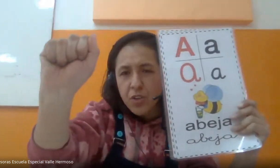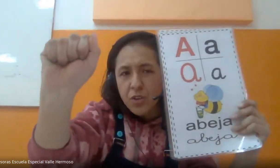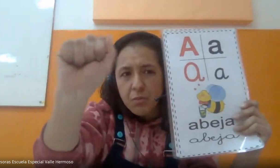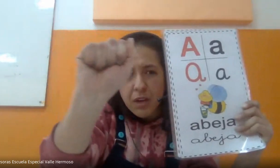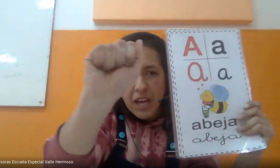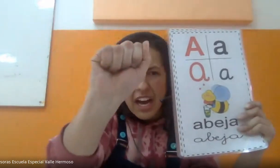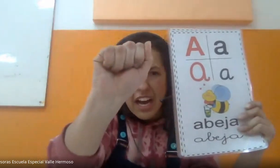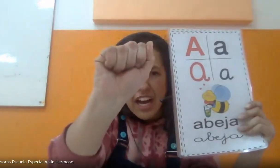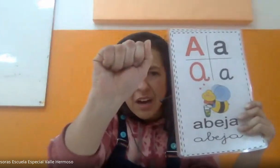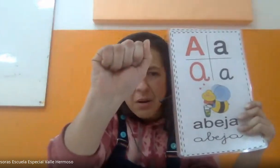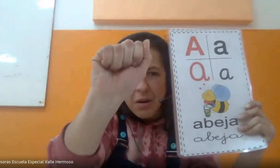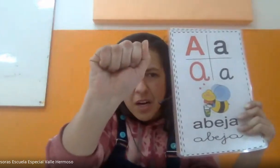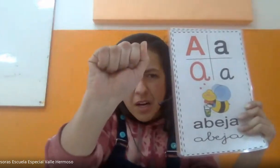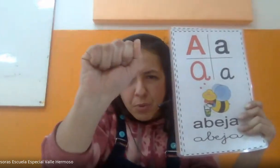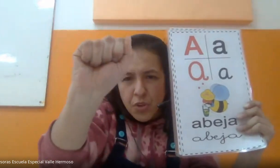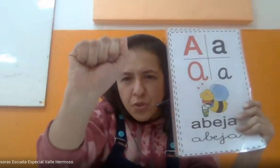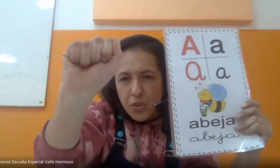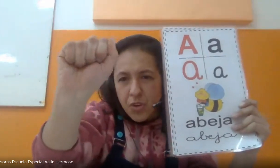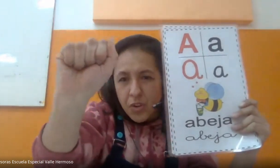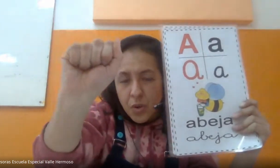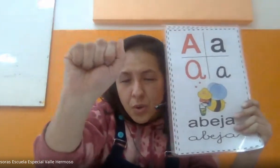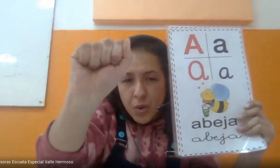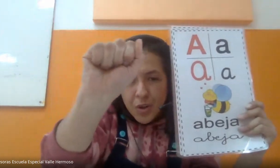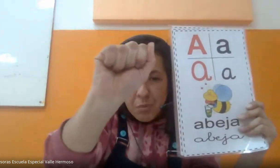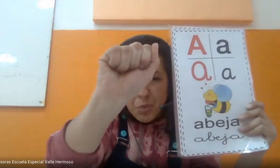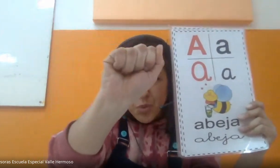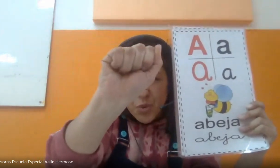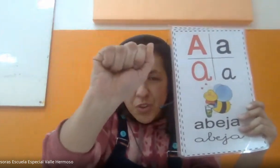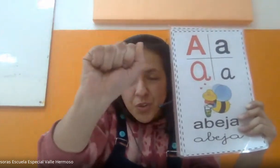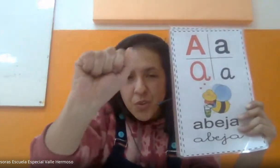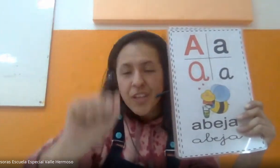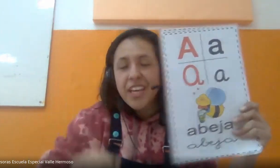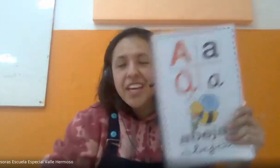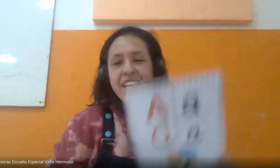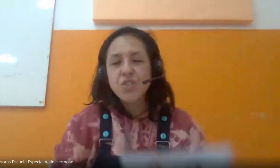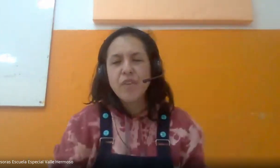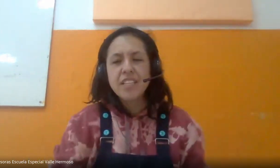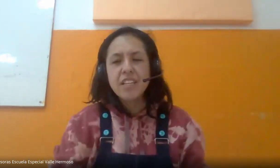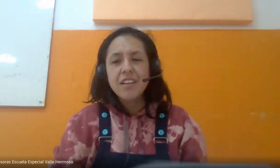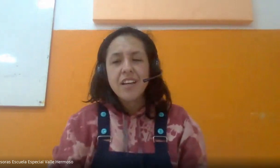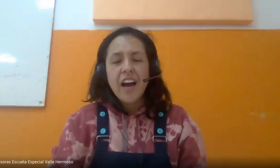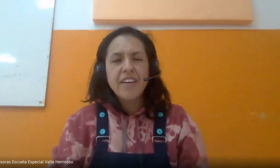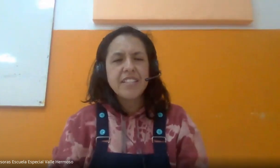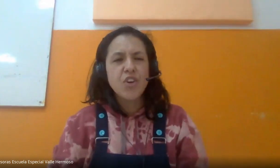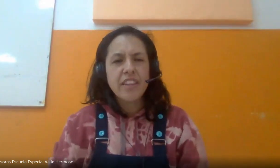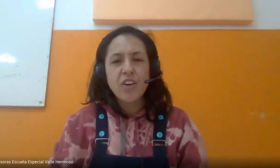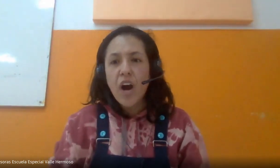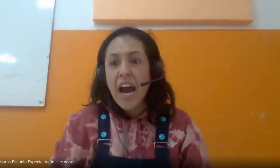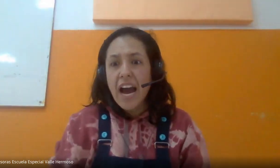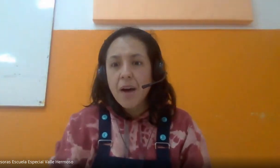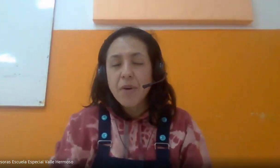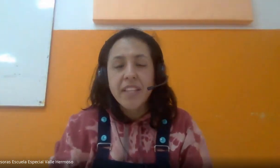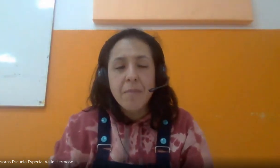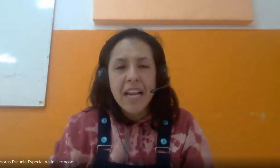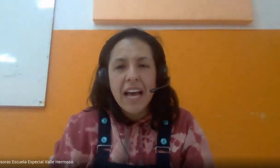puñito, A, puño, puño. Eso, a ver si yo les digo, ah, muéstrenme la